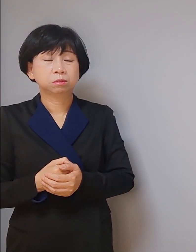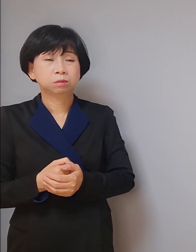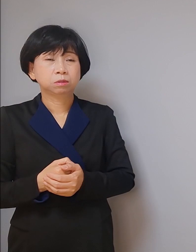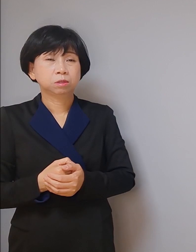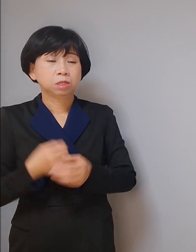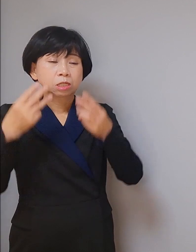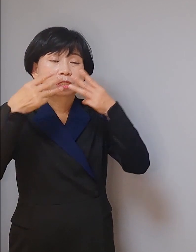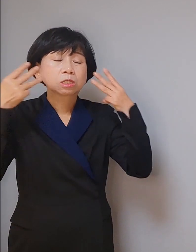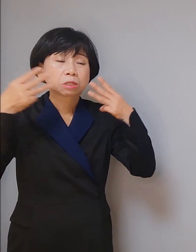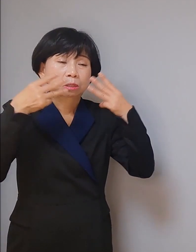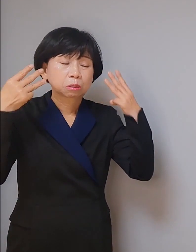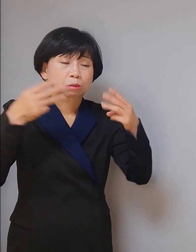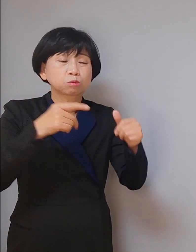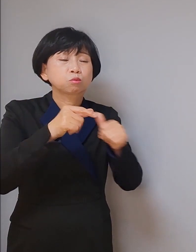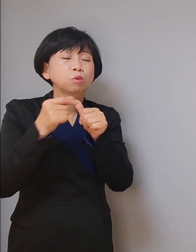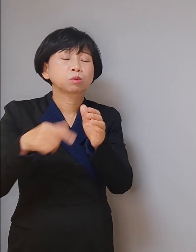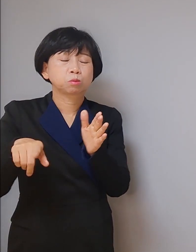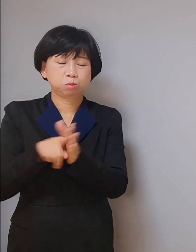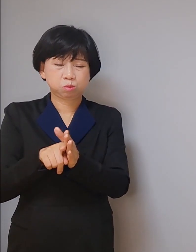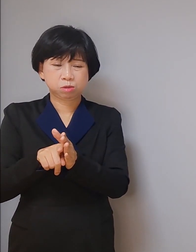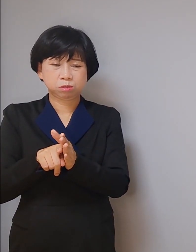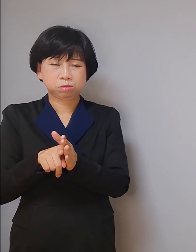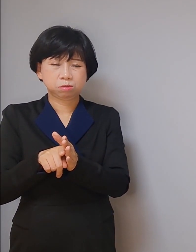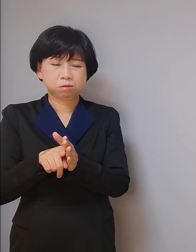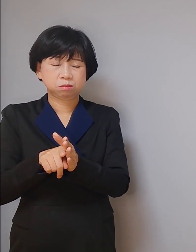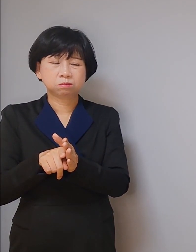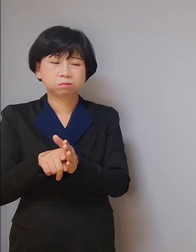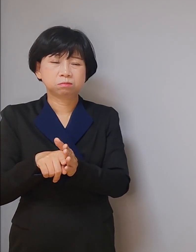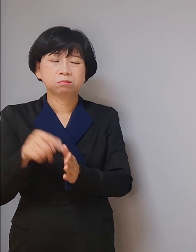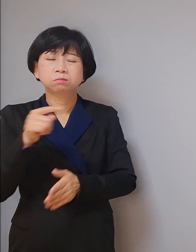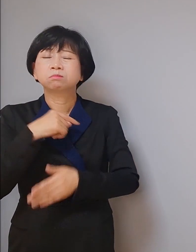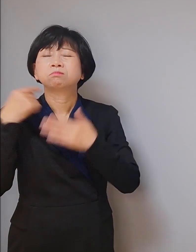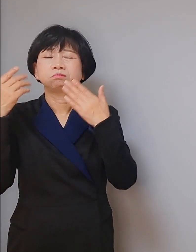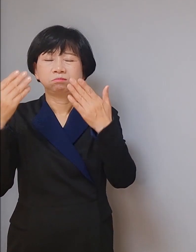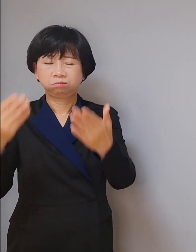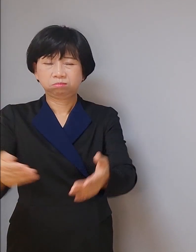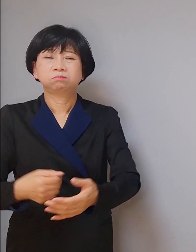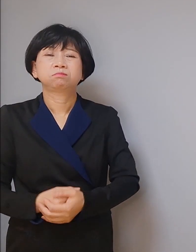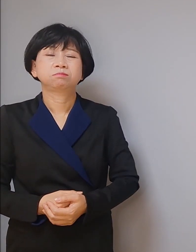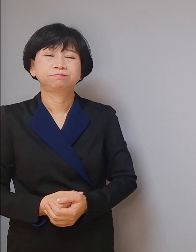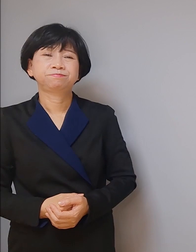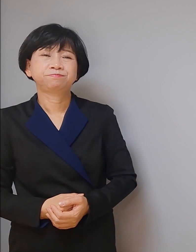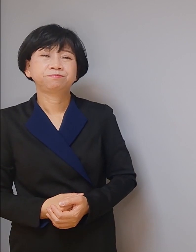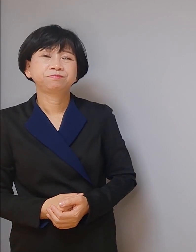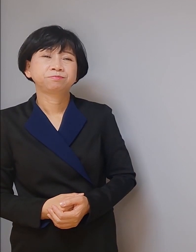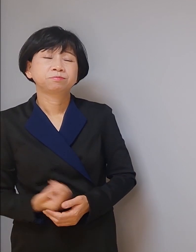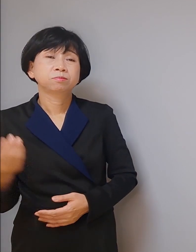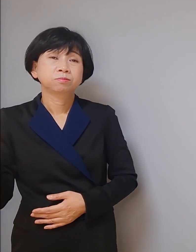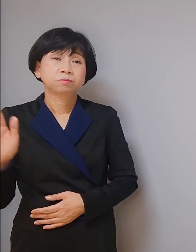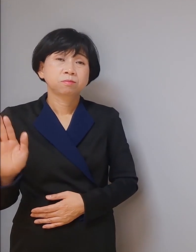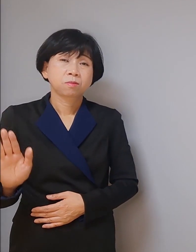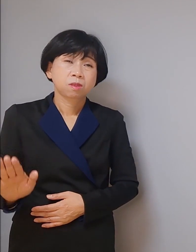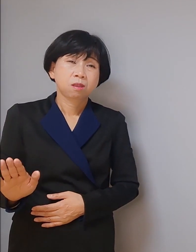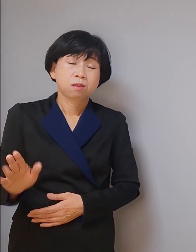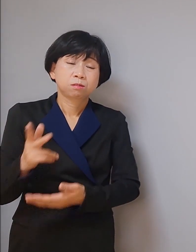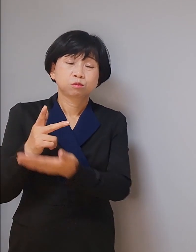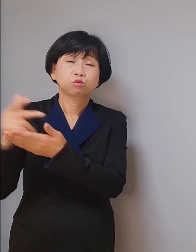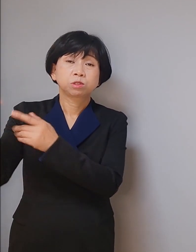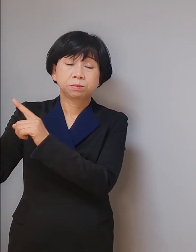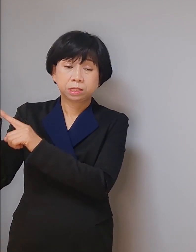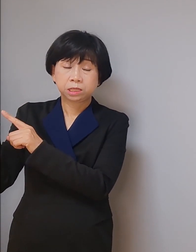못하던 인디언들의 구원을 위해서 자신을 완전히 바쳤습니다. 그런데요,